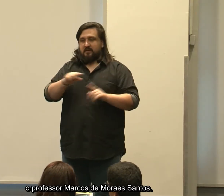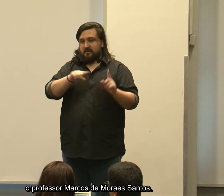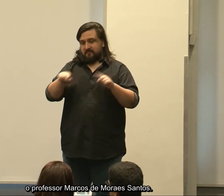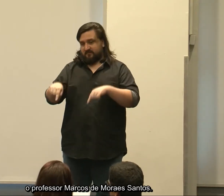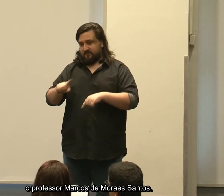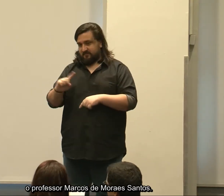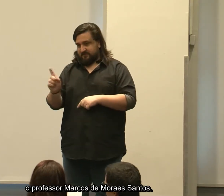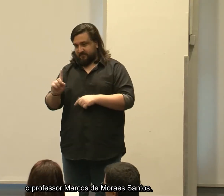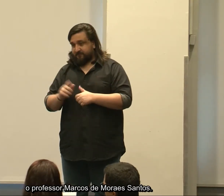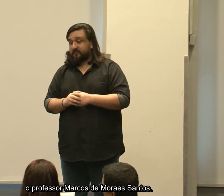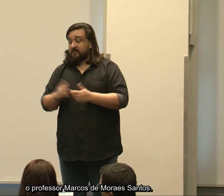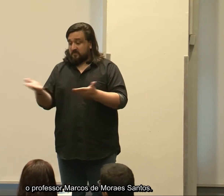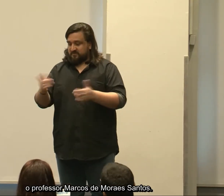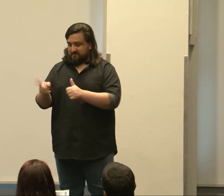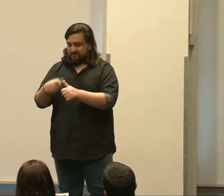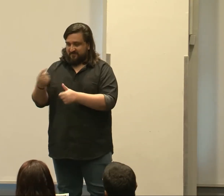professor Marcos de Moraes Santos.